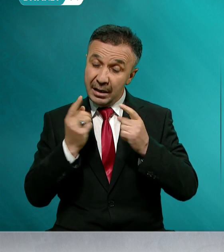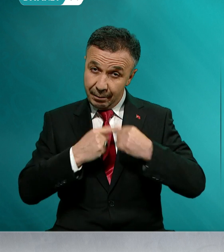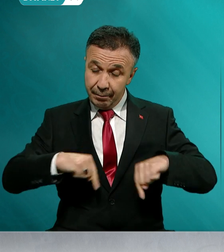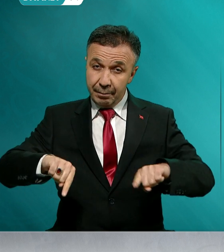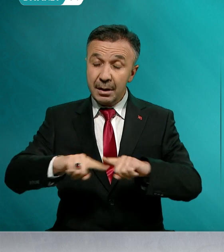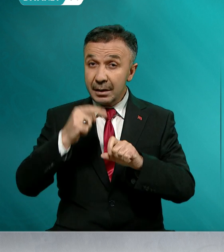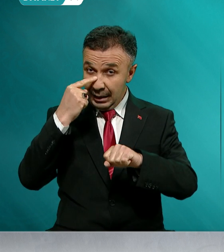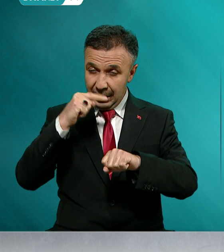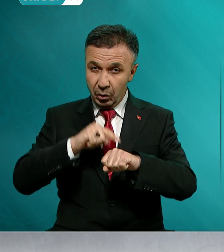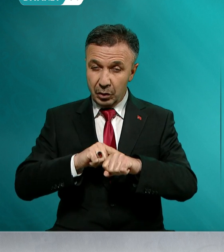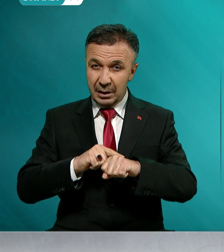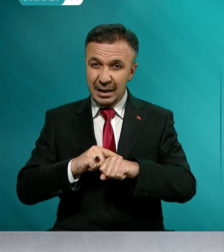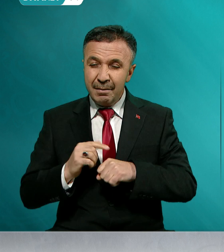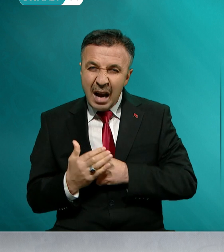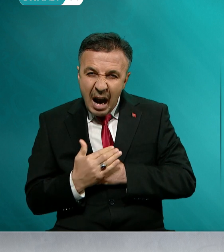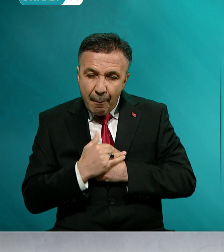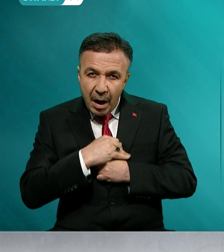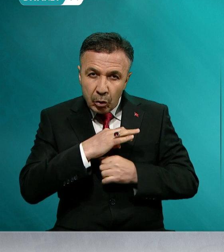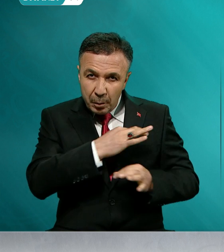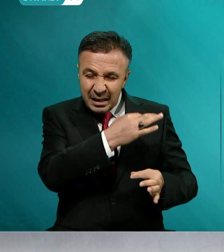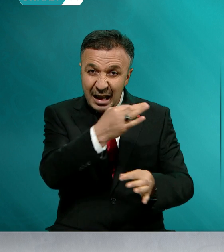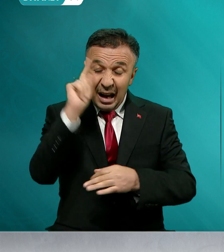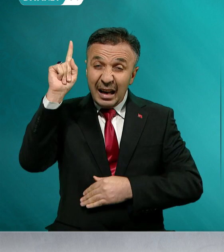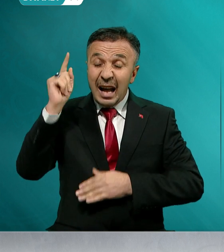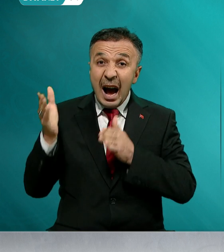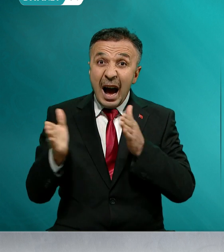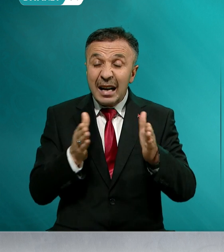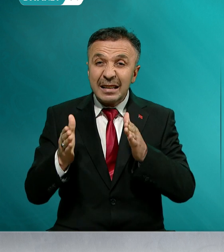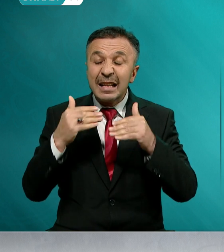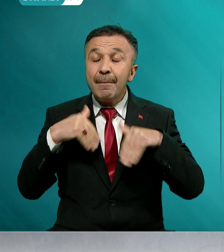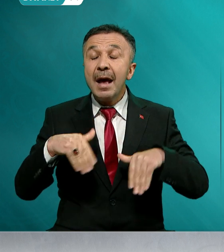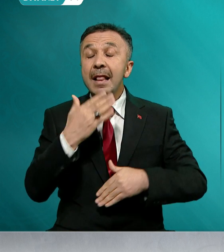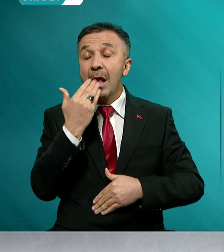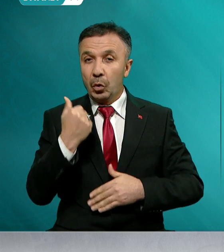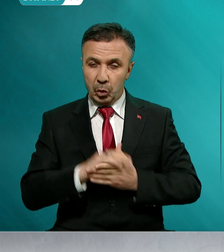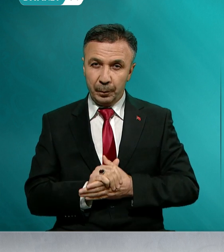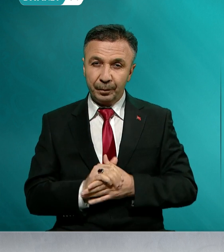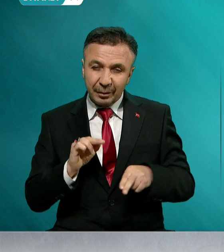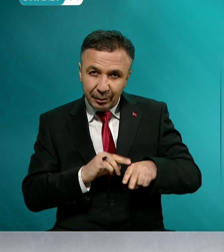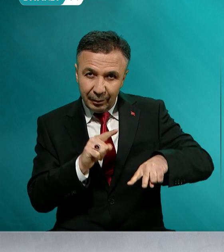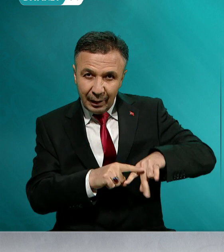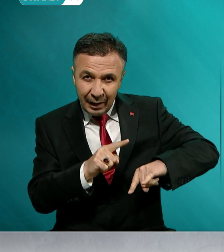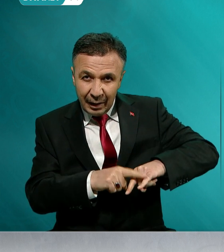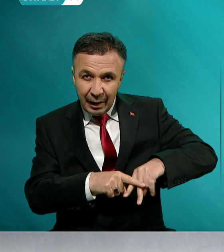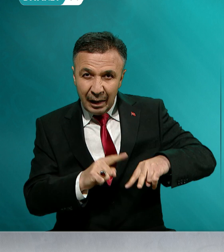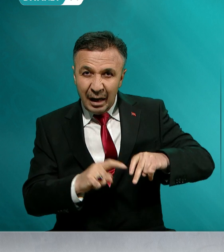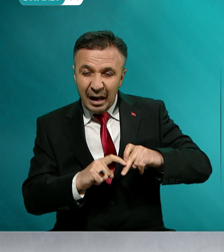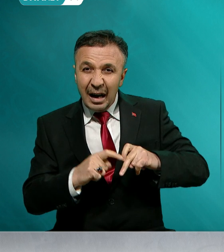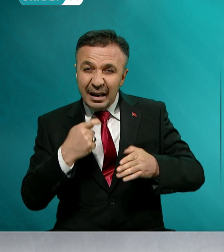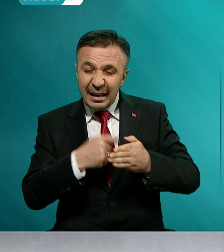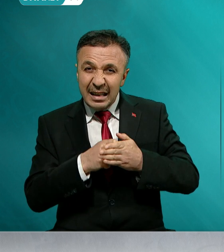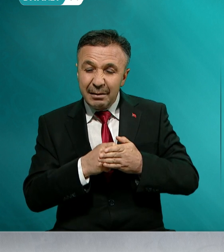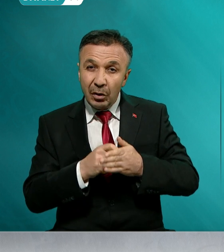ki Mazlum'la Allah arasında perde yoktur Kahhar olan Rabbimiz